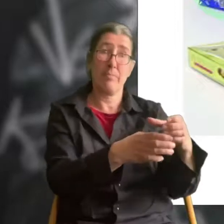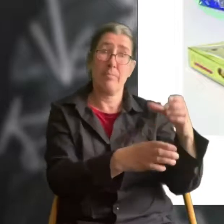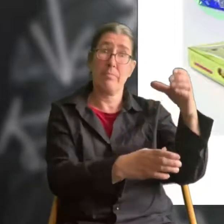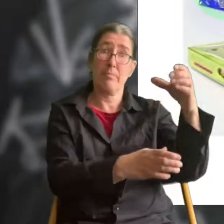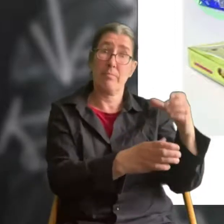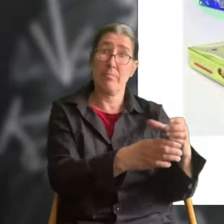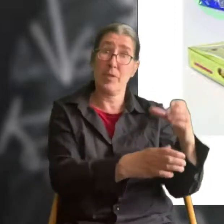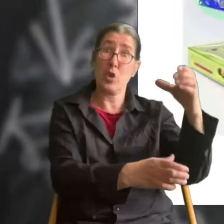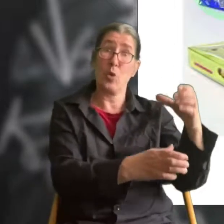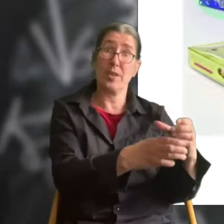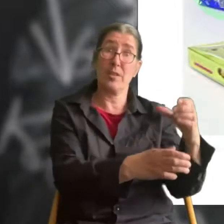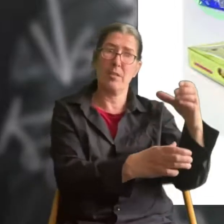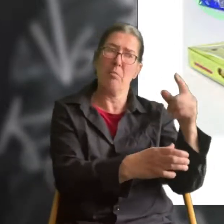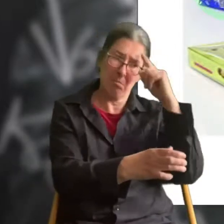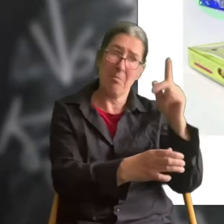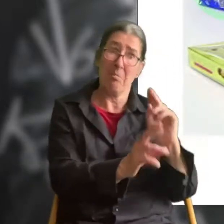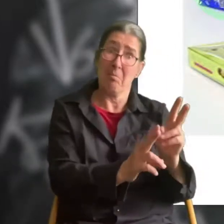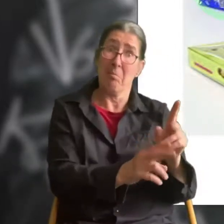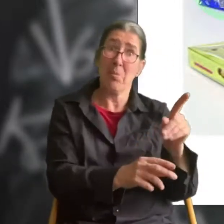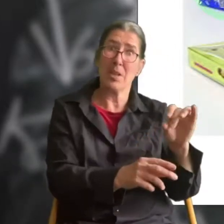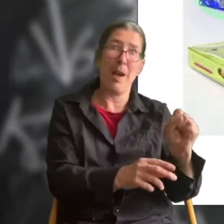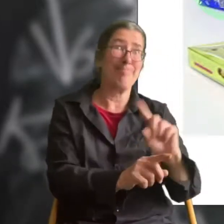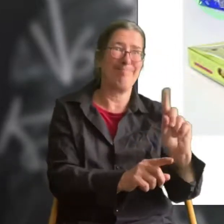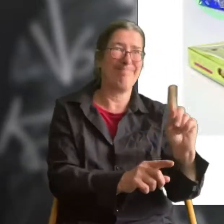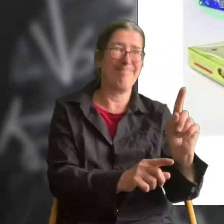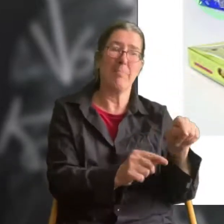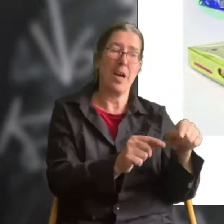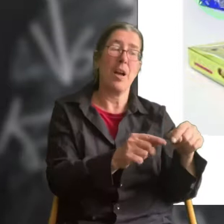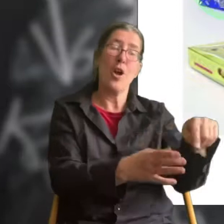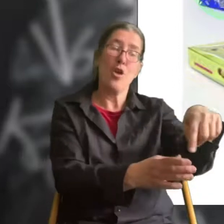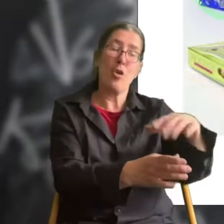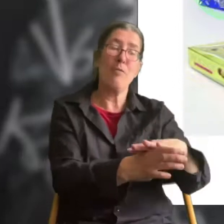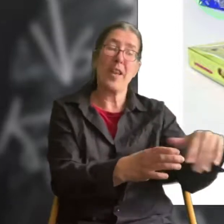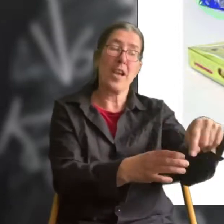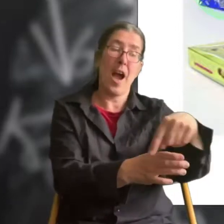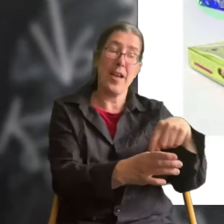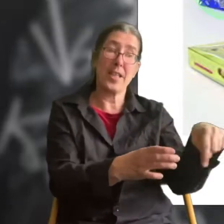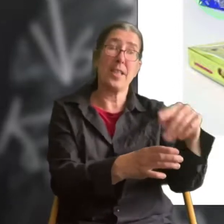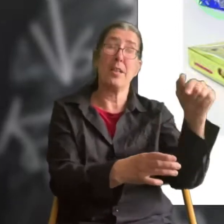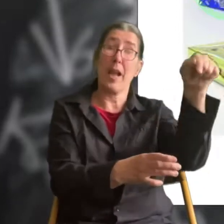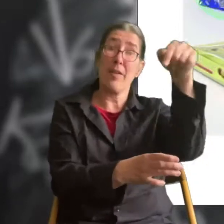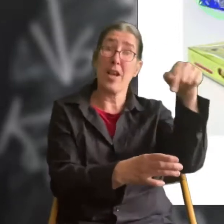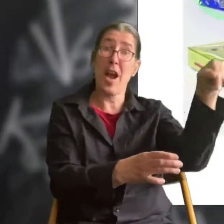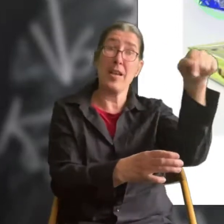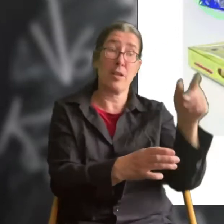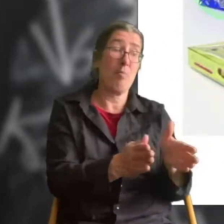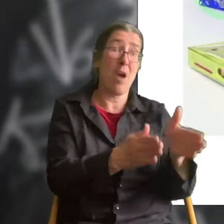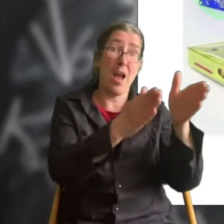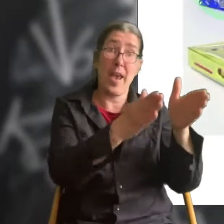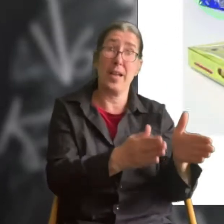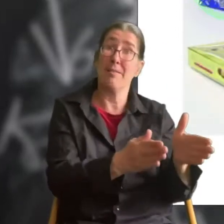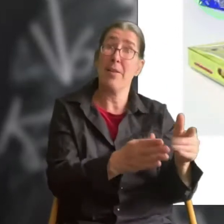Hier könnte man sich denken, dass das ein Prisma ist, aber die Grundfläche ist ein Kreis, die Deckfläche auch. Gut, steht alles